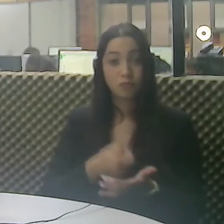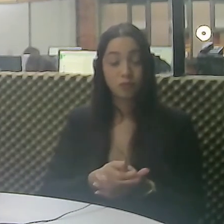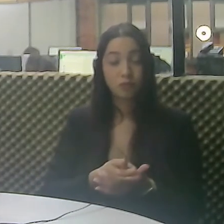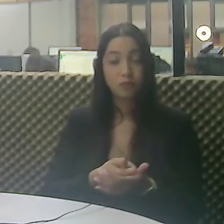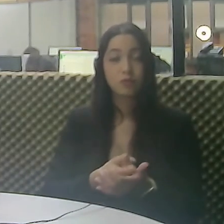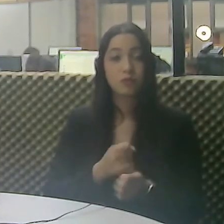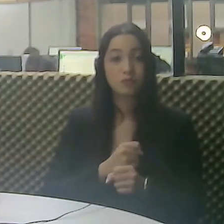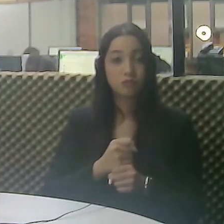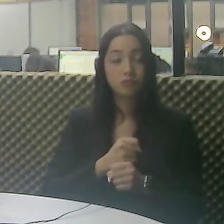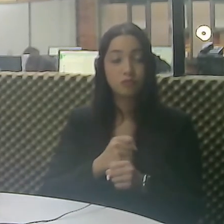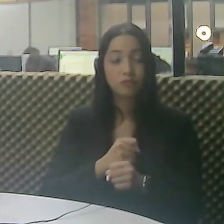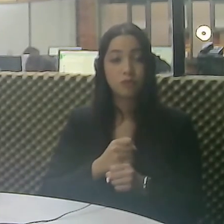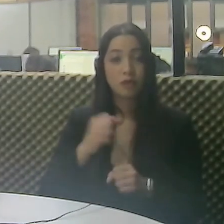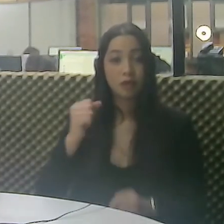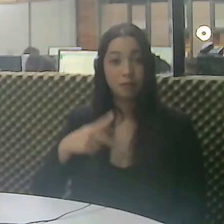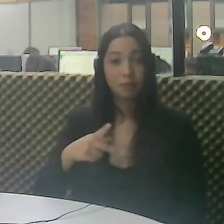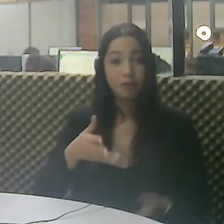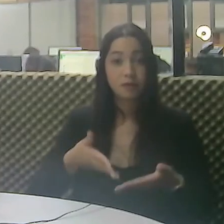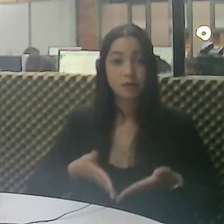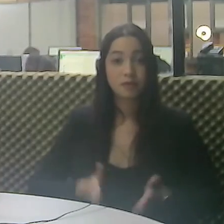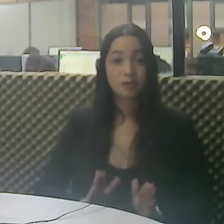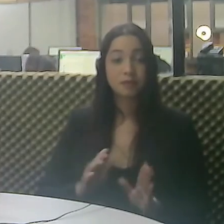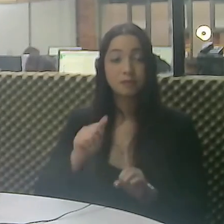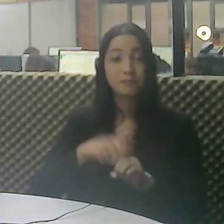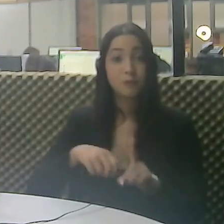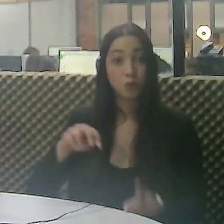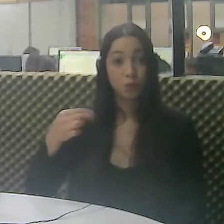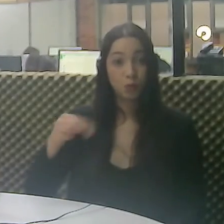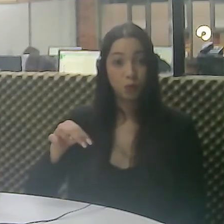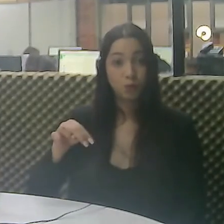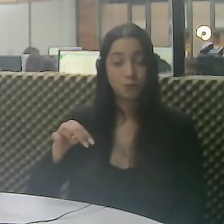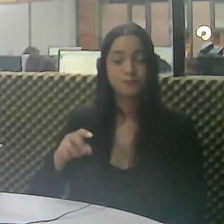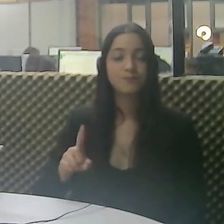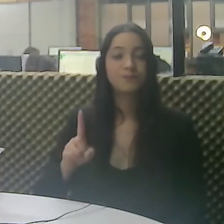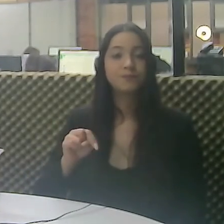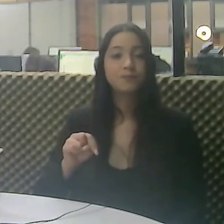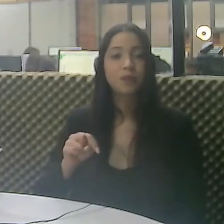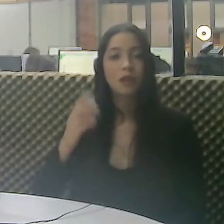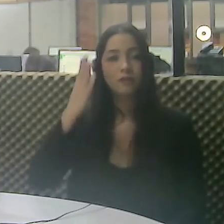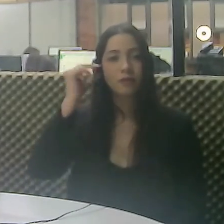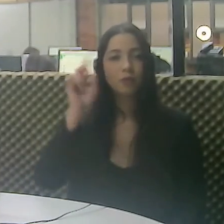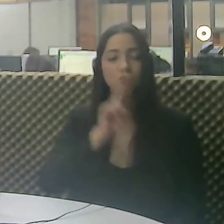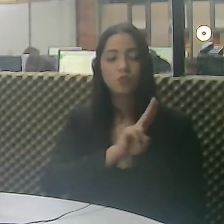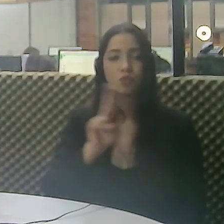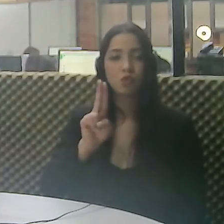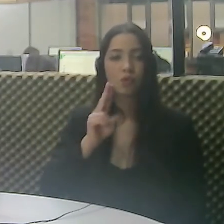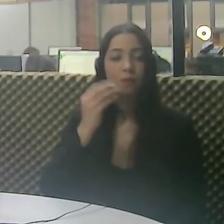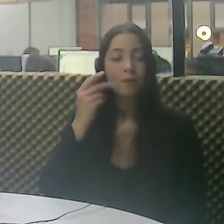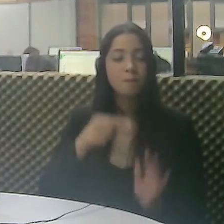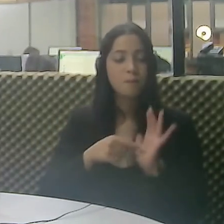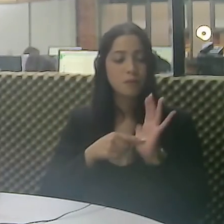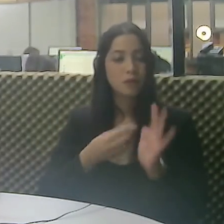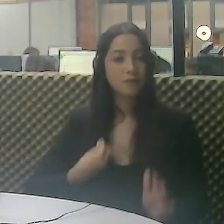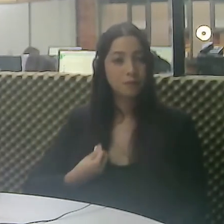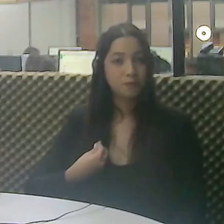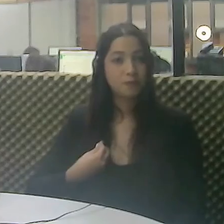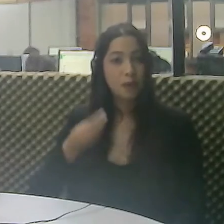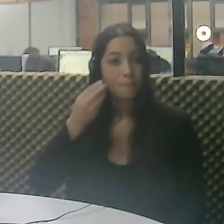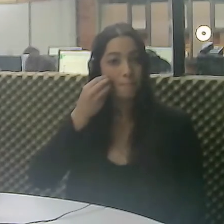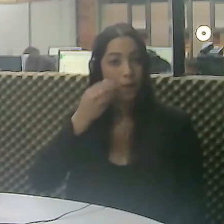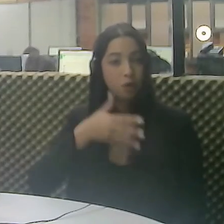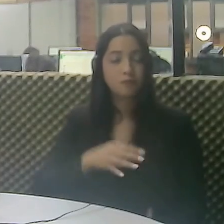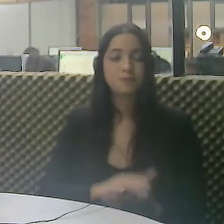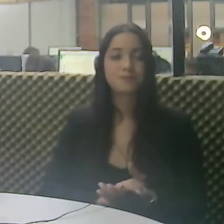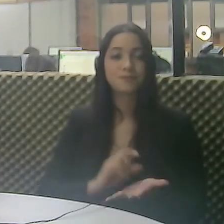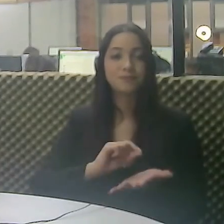e pensionistas nascidos no mês de novembro o procedimento é popularmente conhecido como prova de vida para se